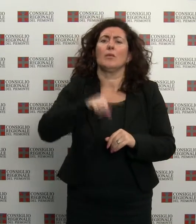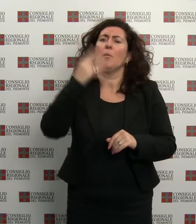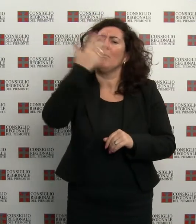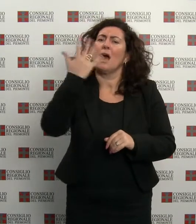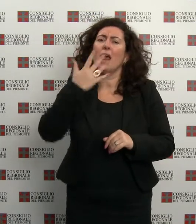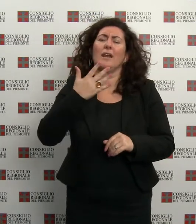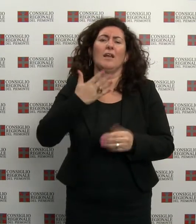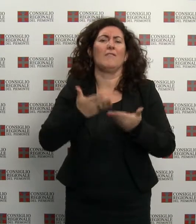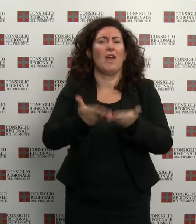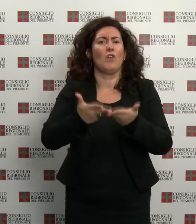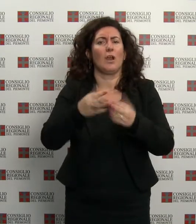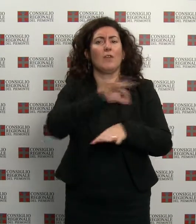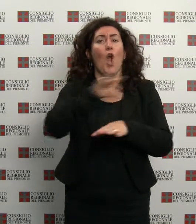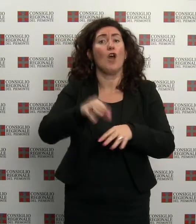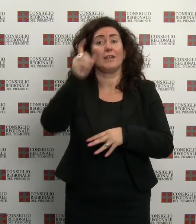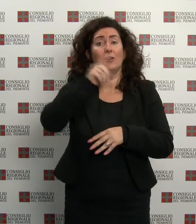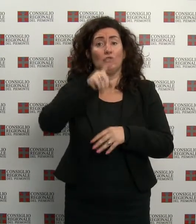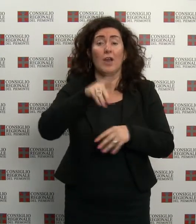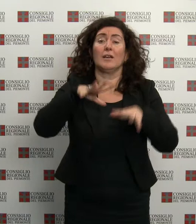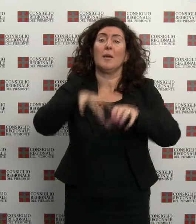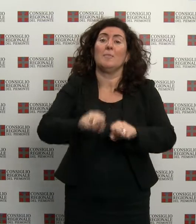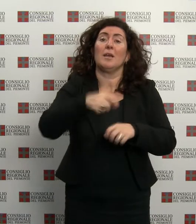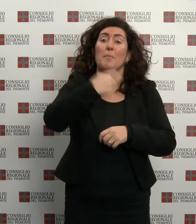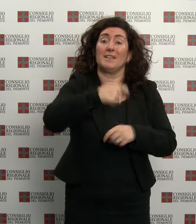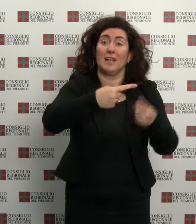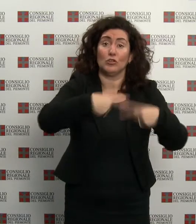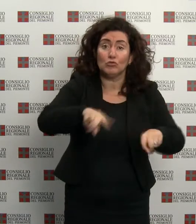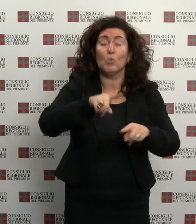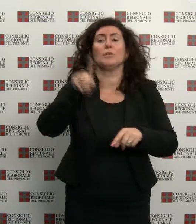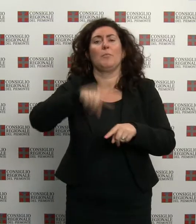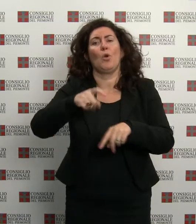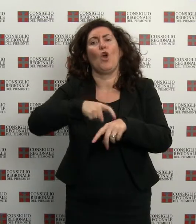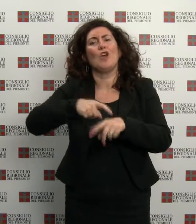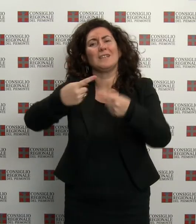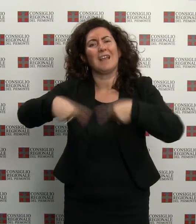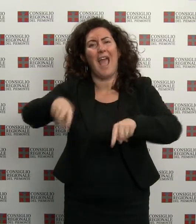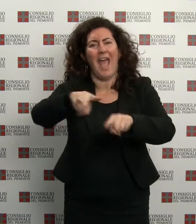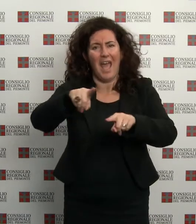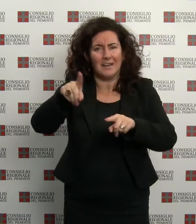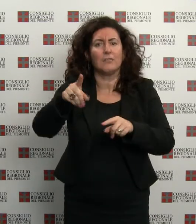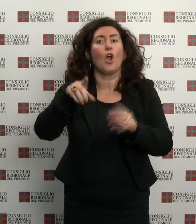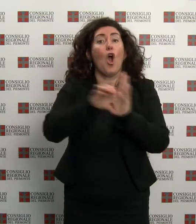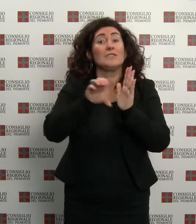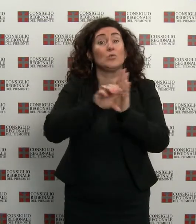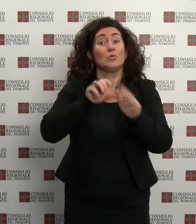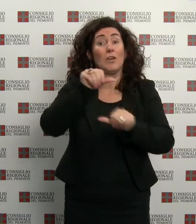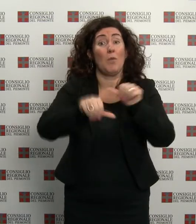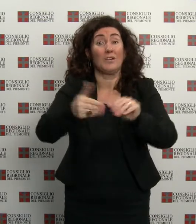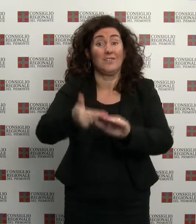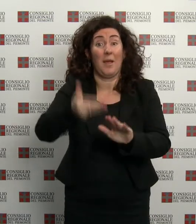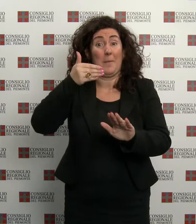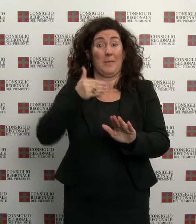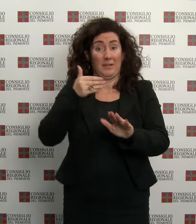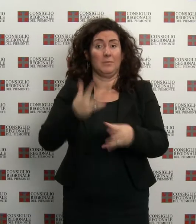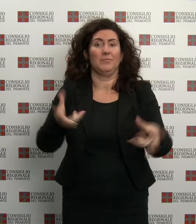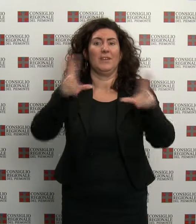giorno che impegna i presidenti di Giunta e Consiglio perché venga adottata, prima della ipotizzata modifica della Costituzione, la